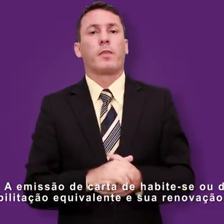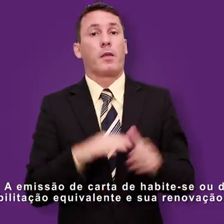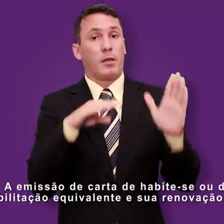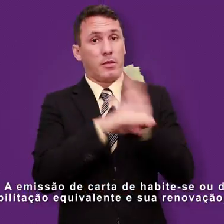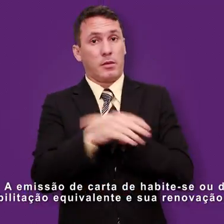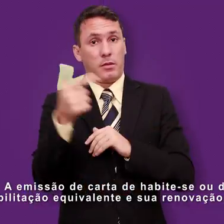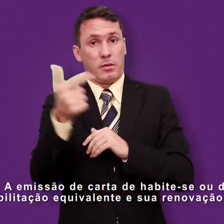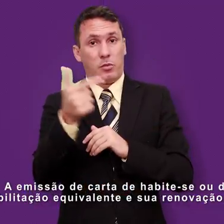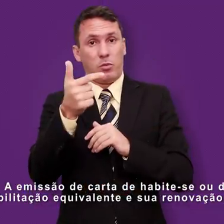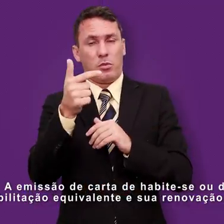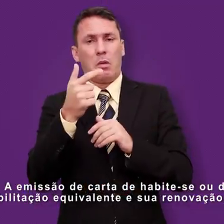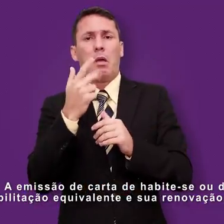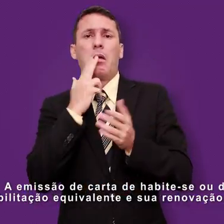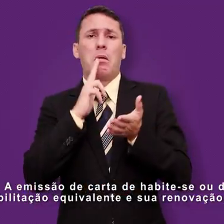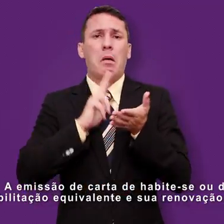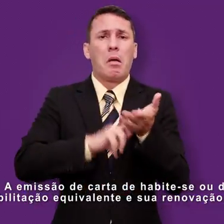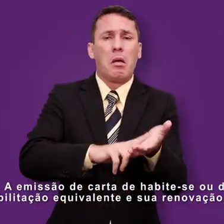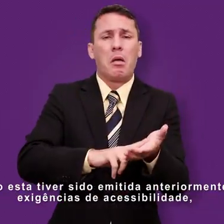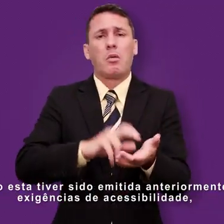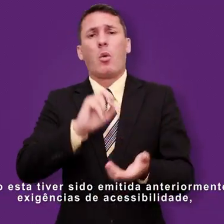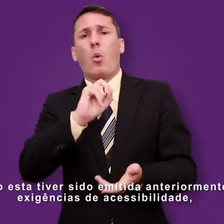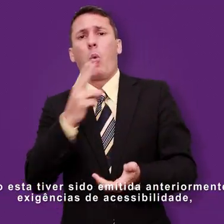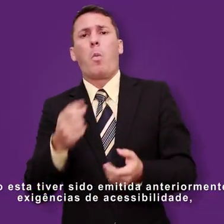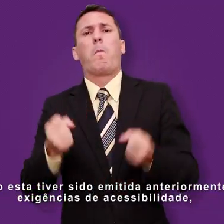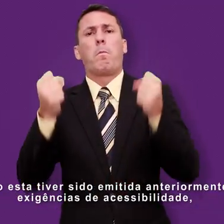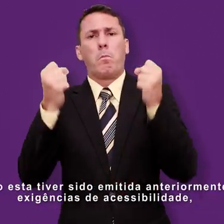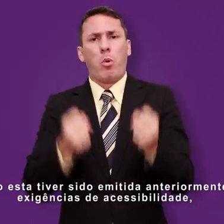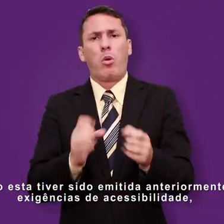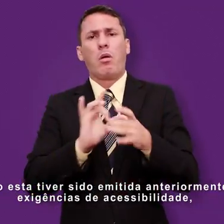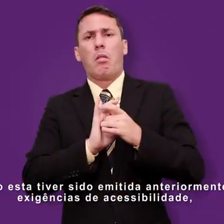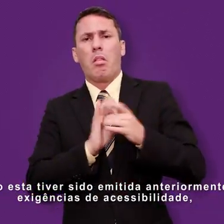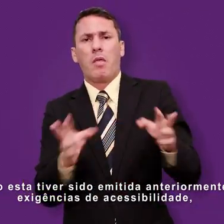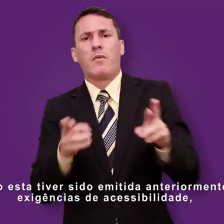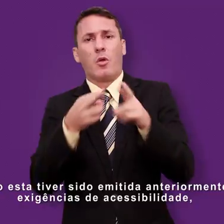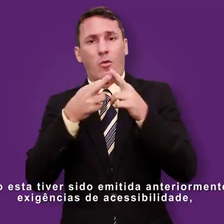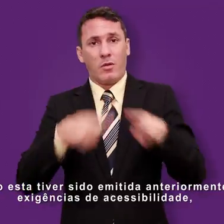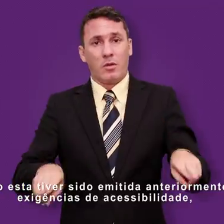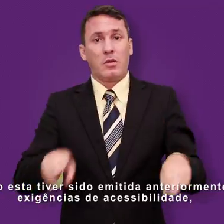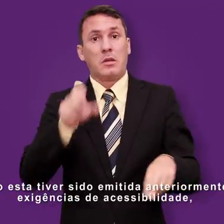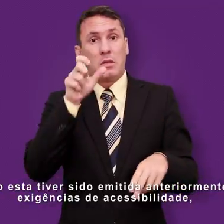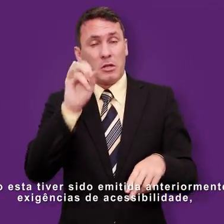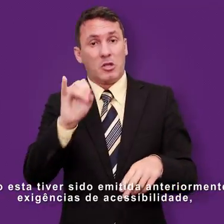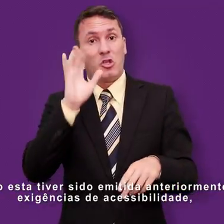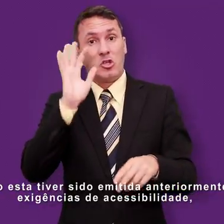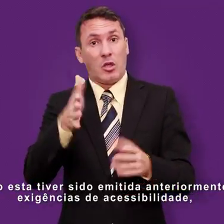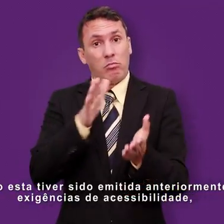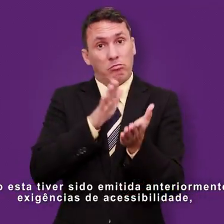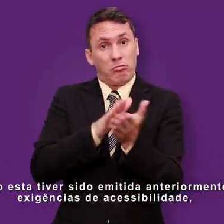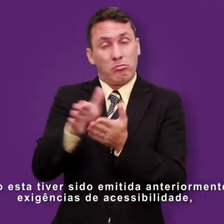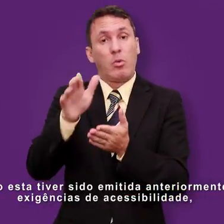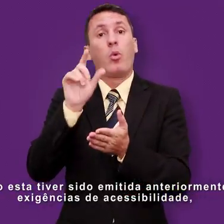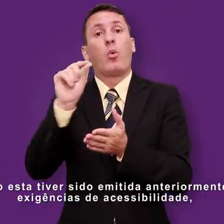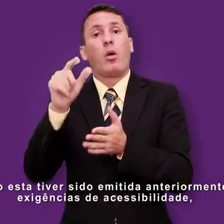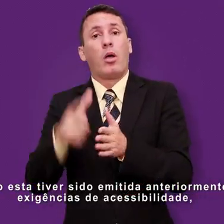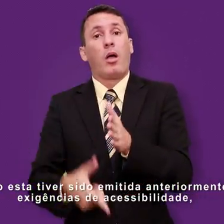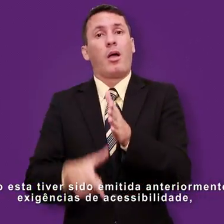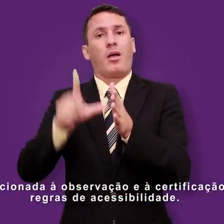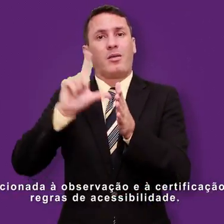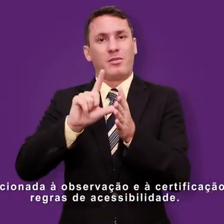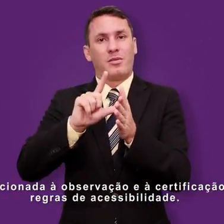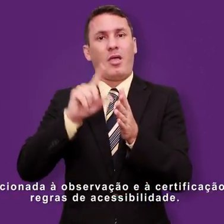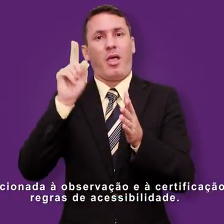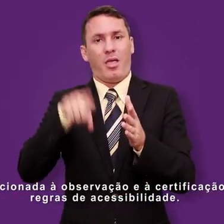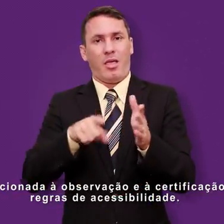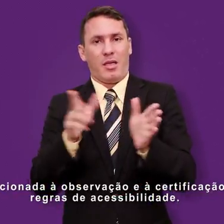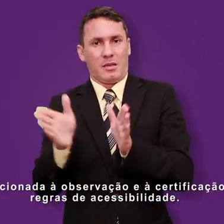de habilitação equivalente e sua renovação, quando esta tiver sido emitida anteriormente às exigências de acessibilidade,